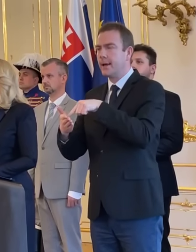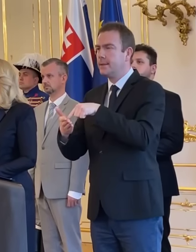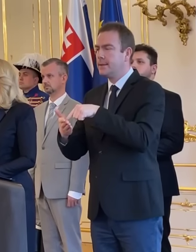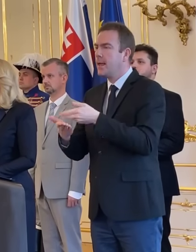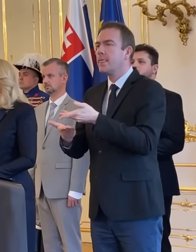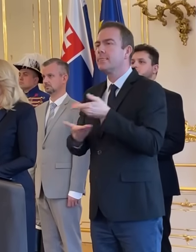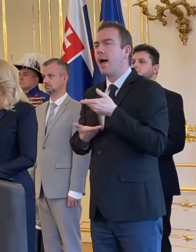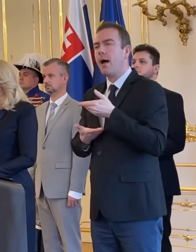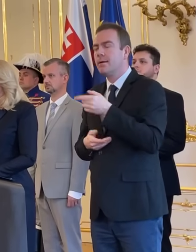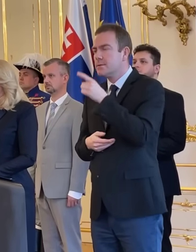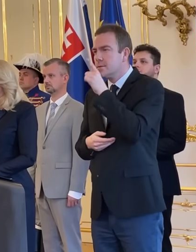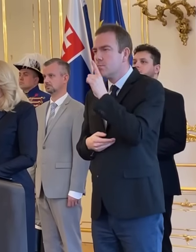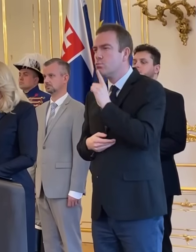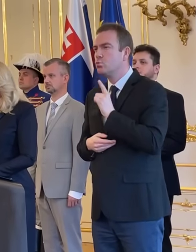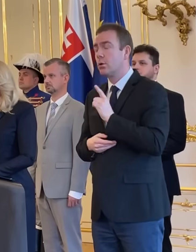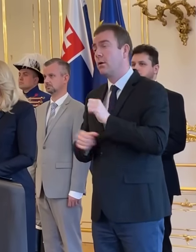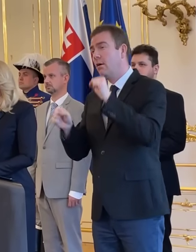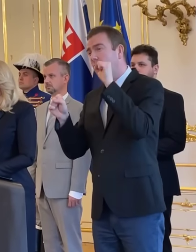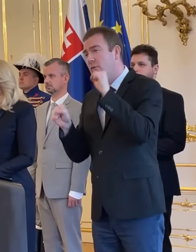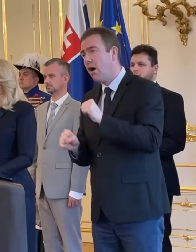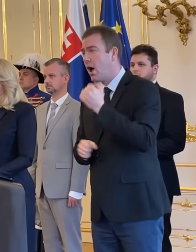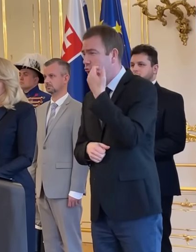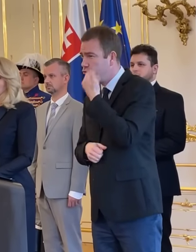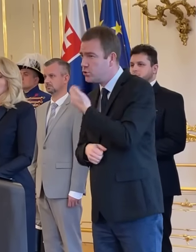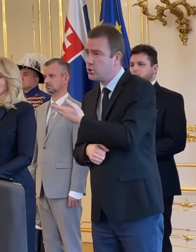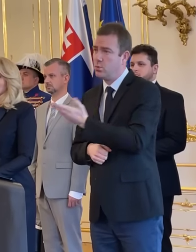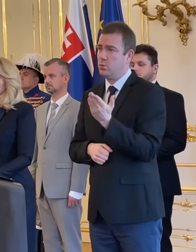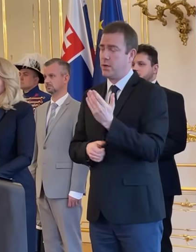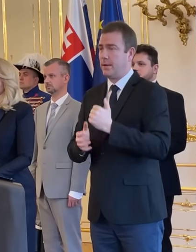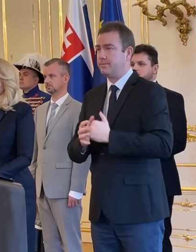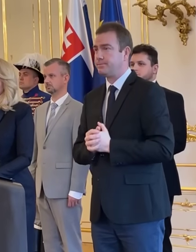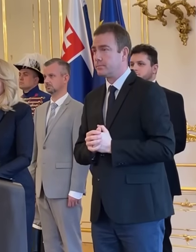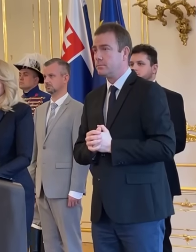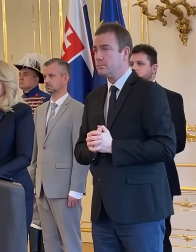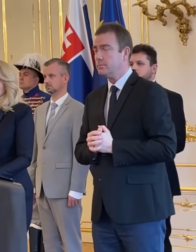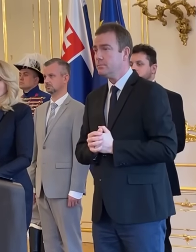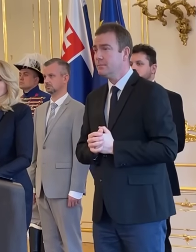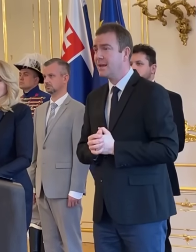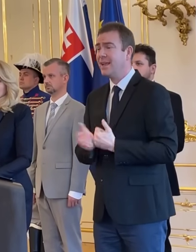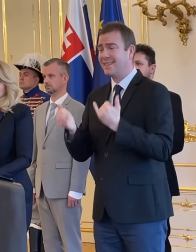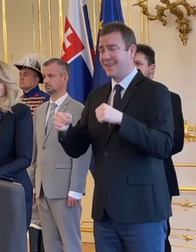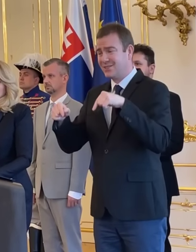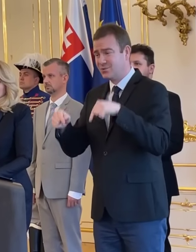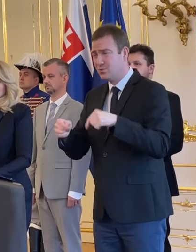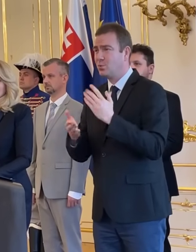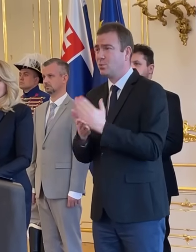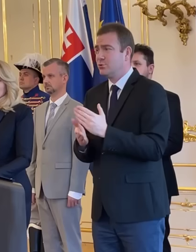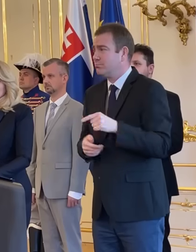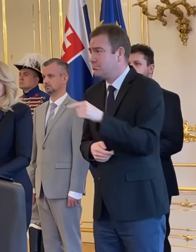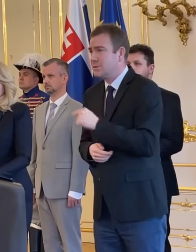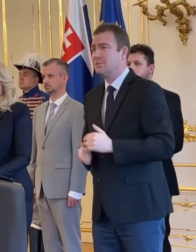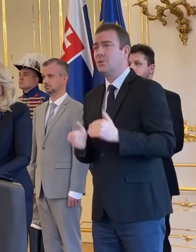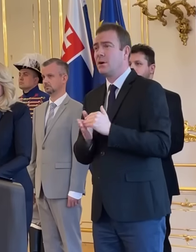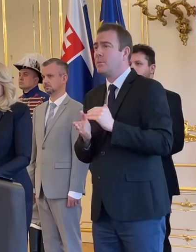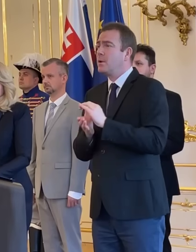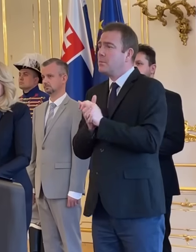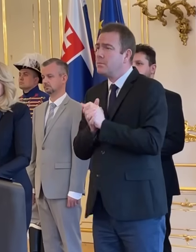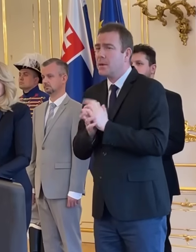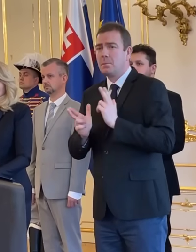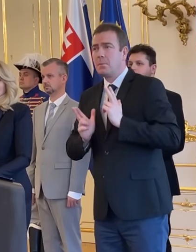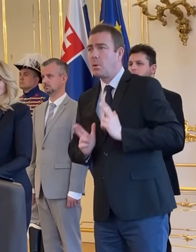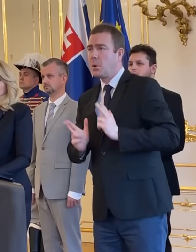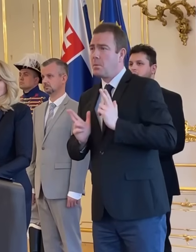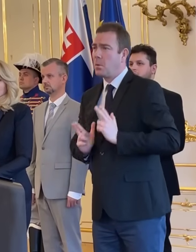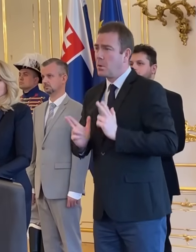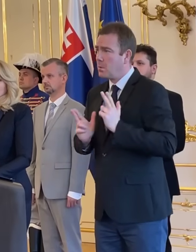Vážení občania, veľa a dlho sa volá po pokoji v našom štáte. Som asi posledná,